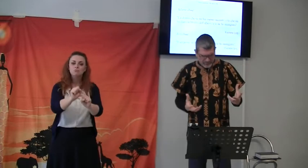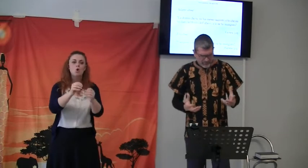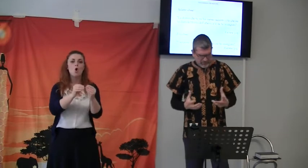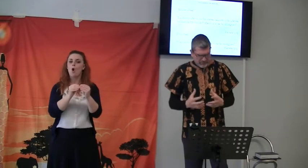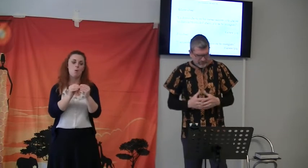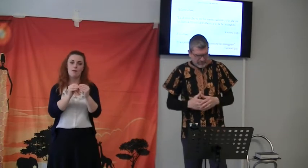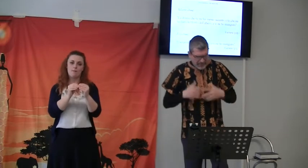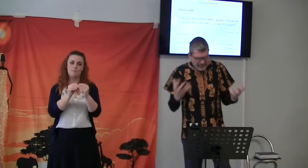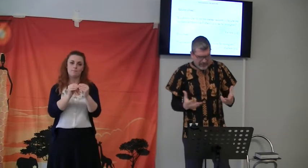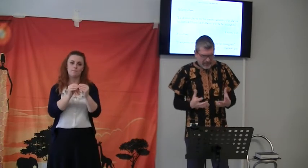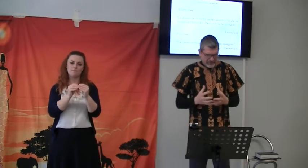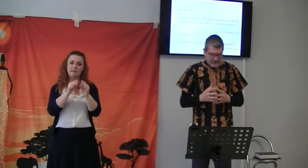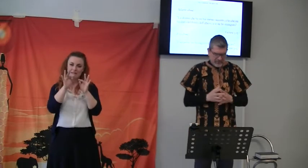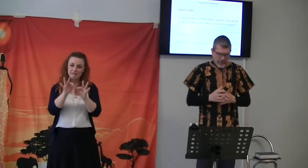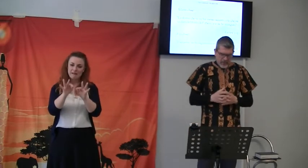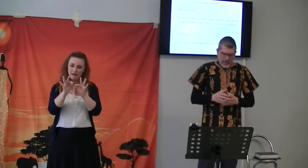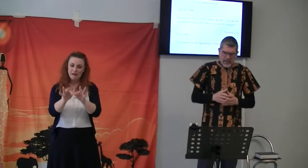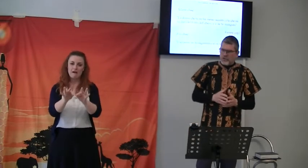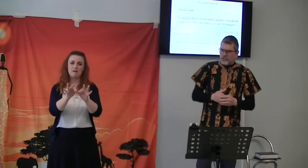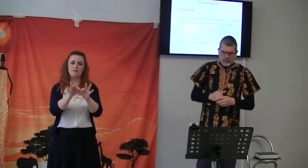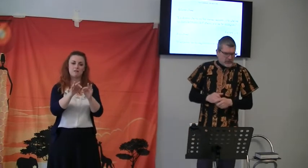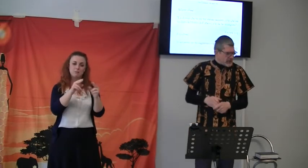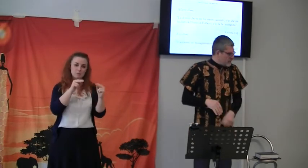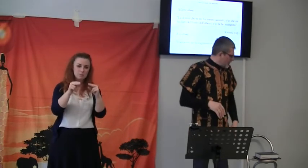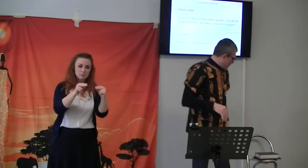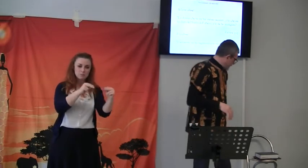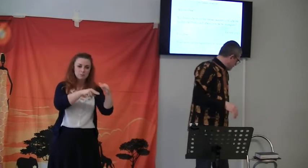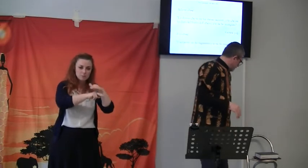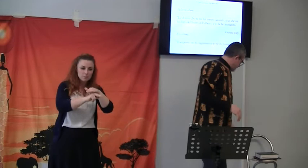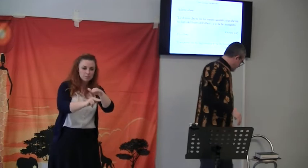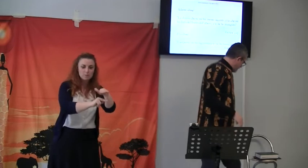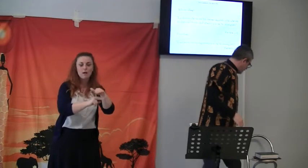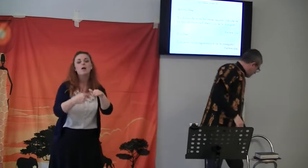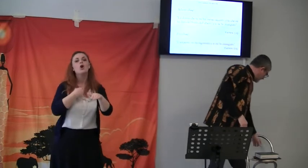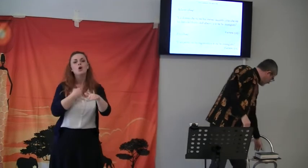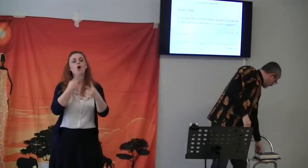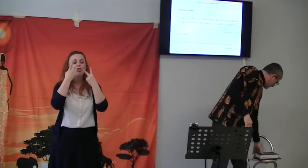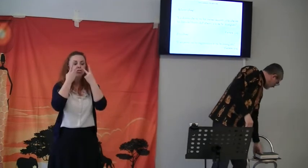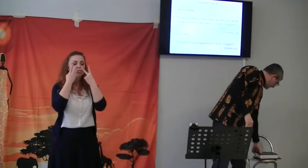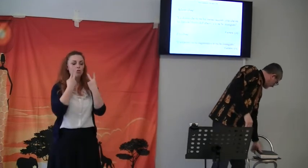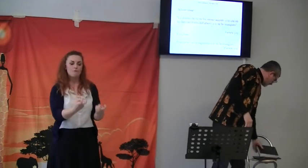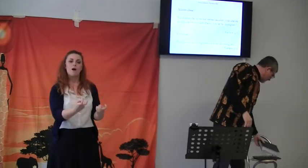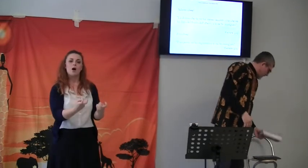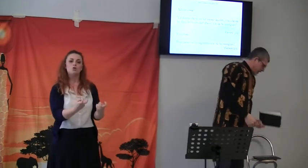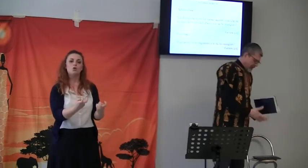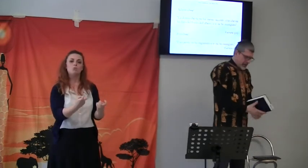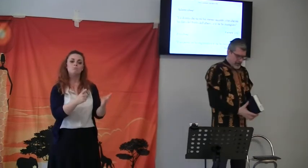mormorare, del criticare. Allora io ho trovato la soluzione. Lo Spirito di Dio mi ha